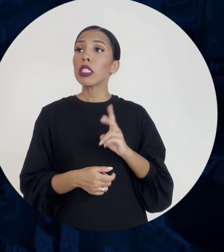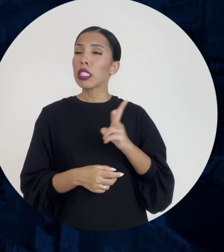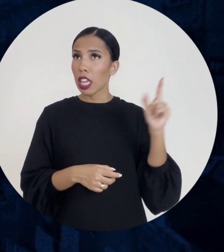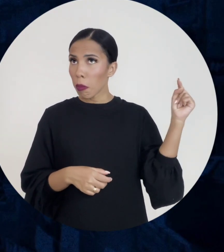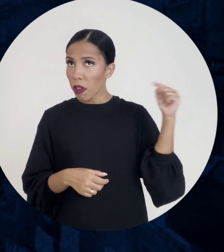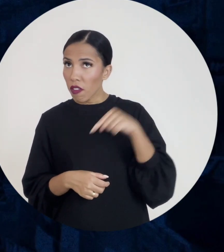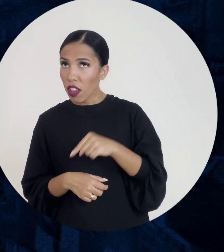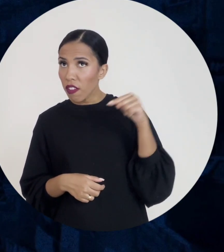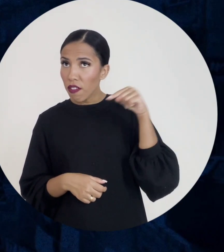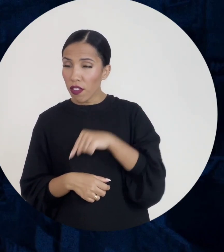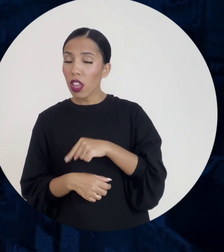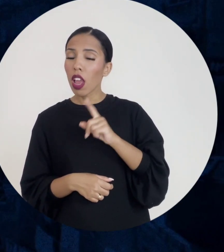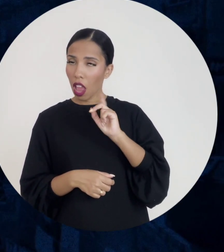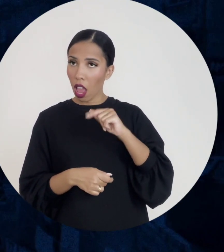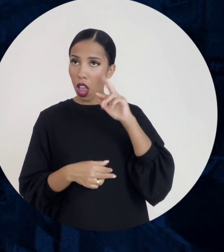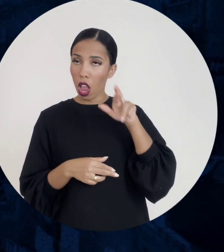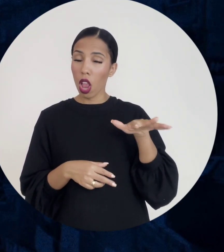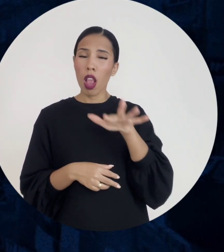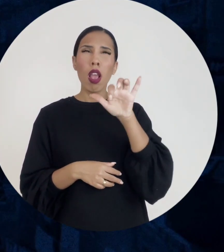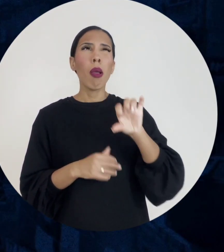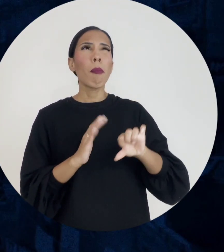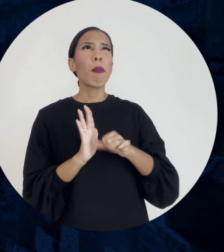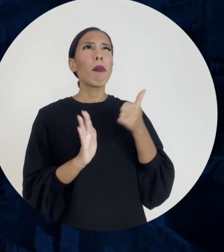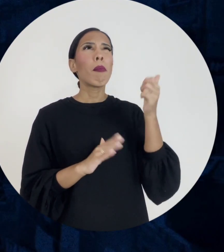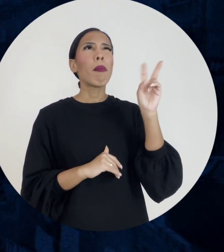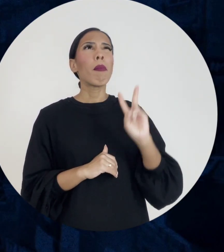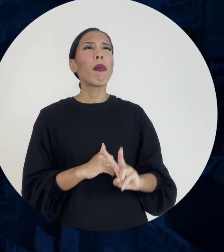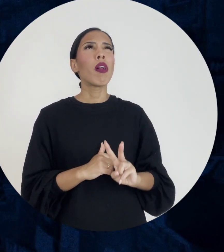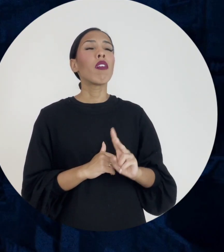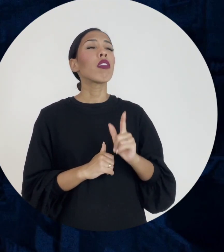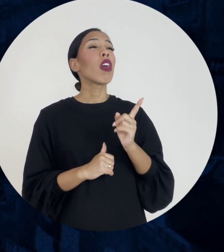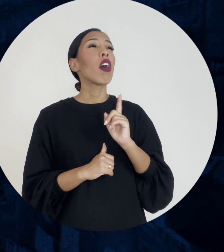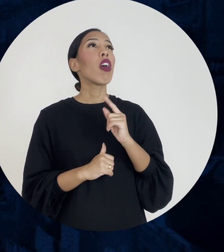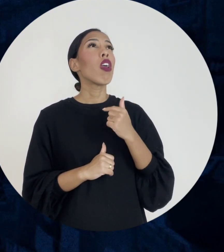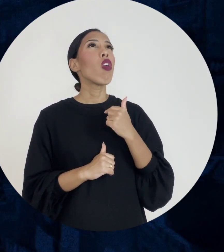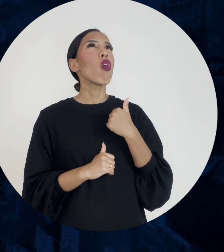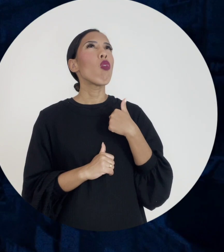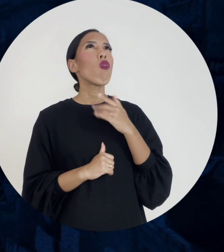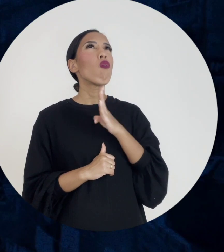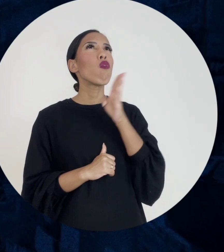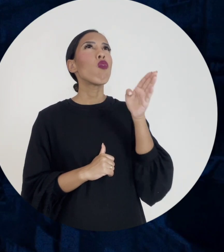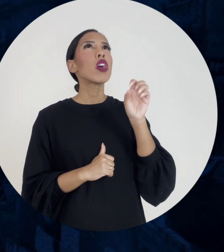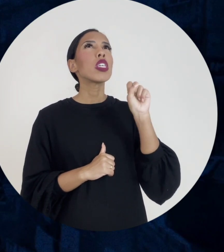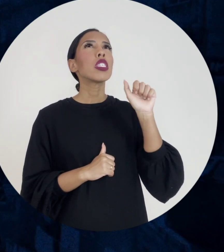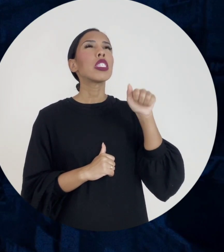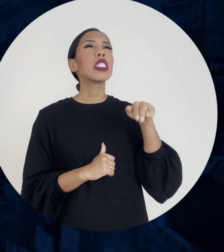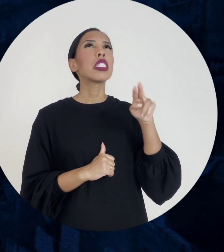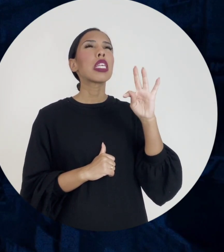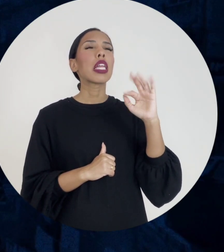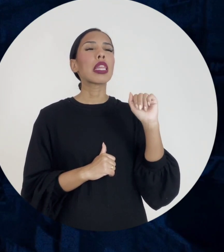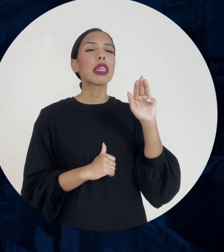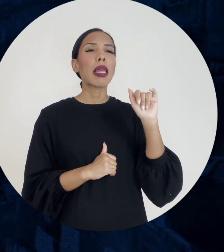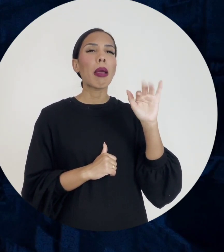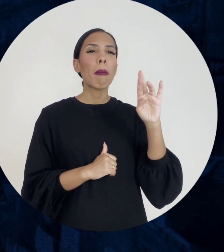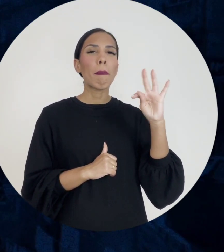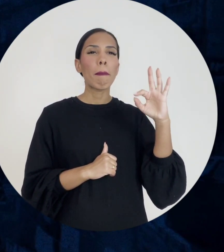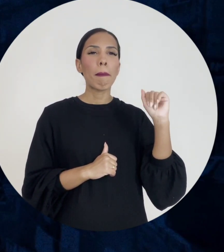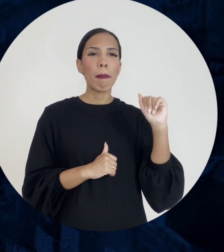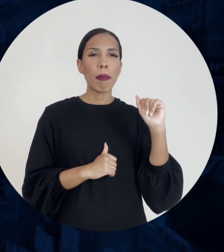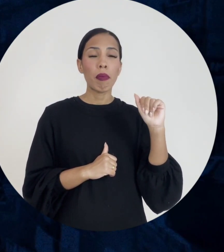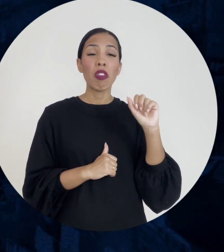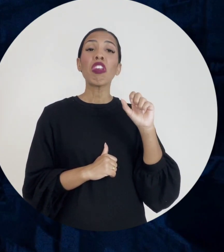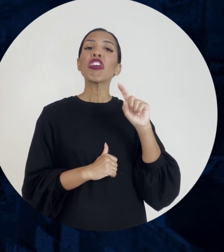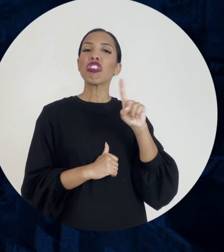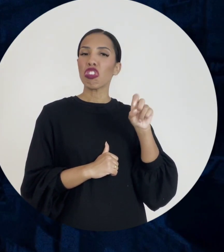acho que na primeira vez, eu acho que eu fui para o Santa Marta, que me contaram essa história. Só Zona Sul, né? Só